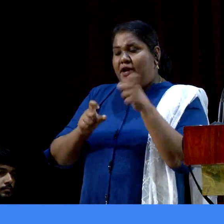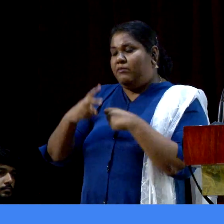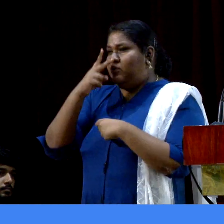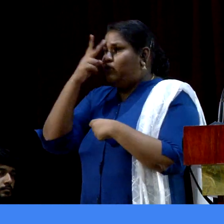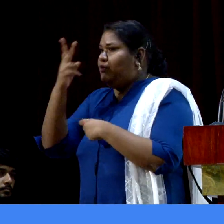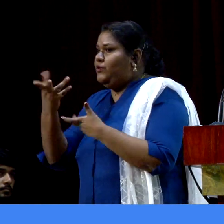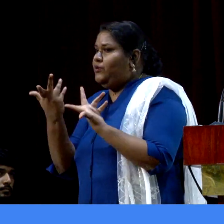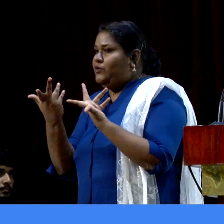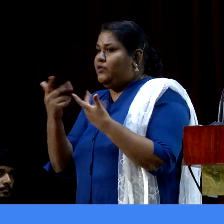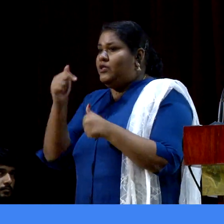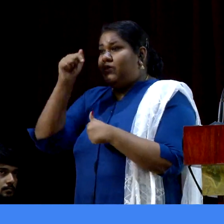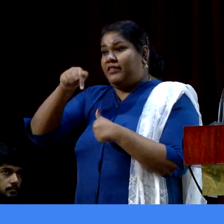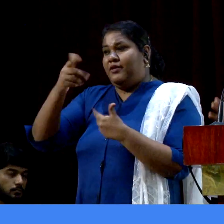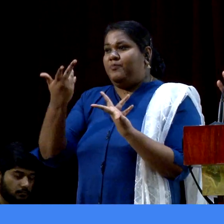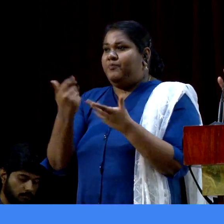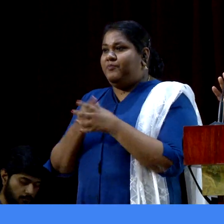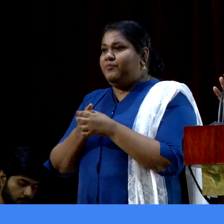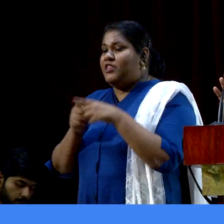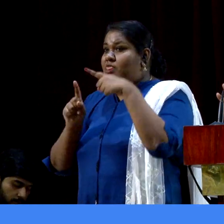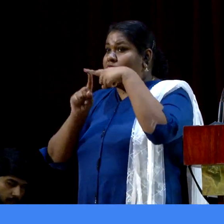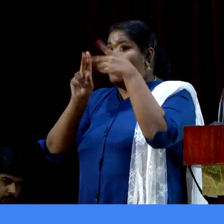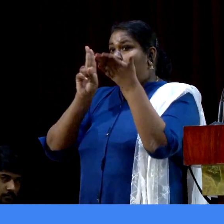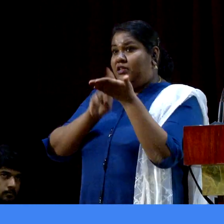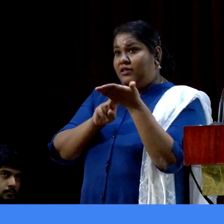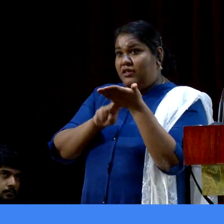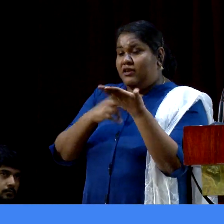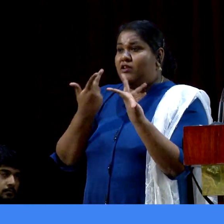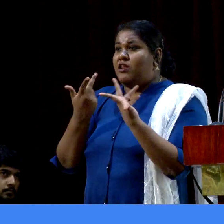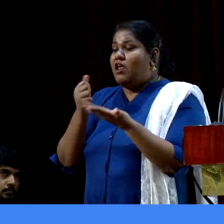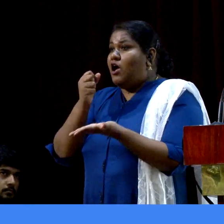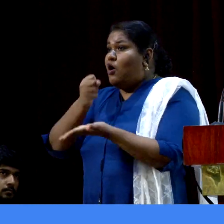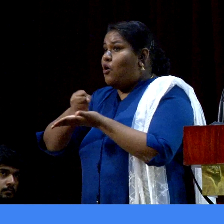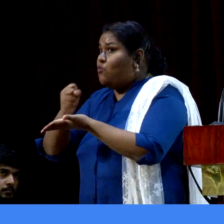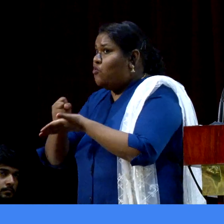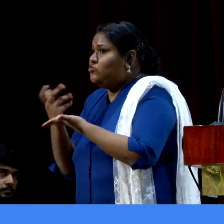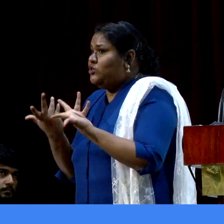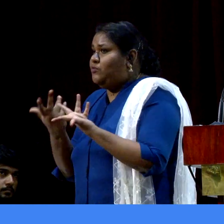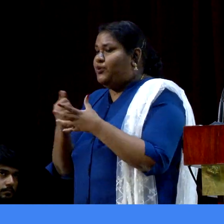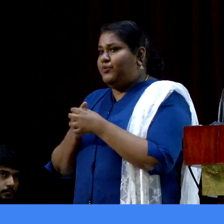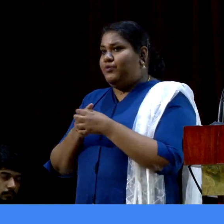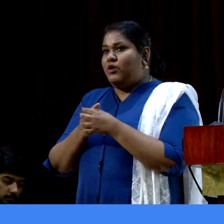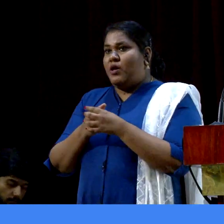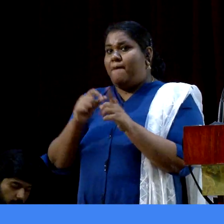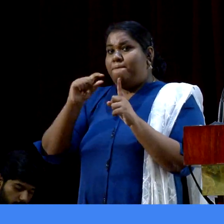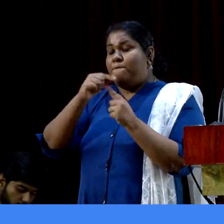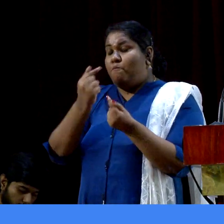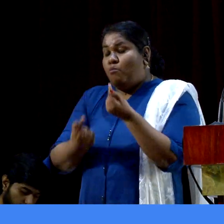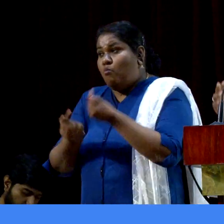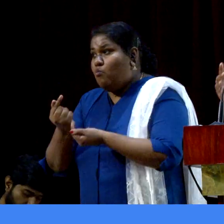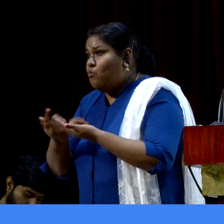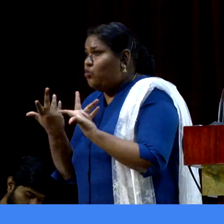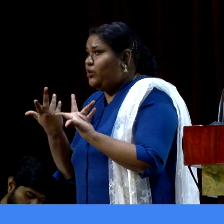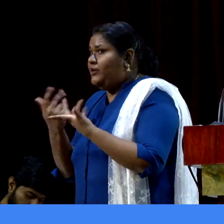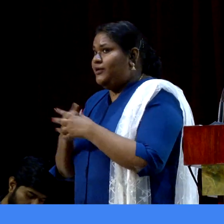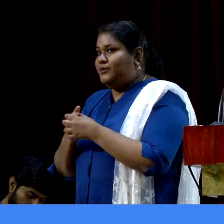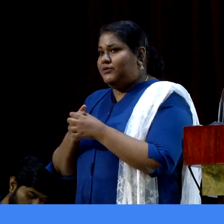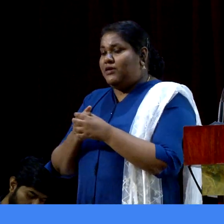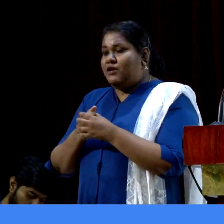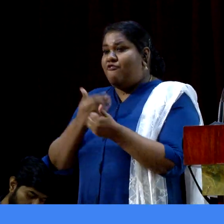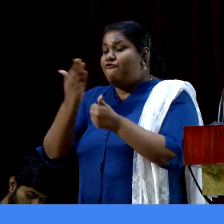வரப்பட்டதின் விளைவாகத்தான் இன்றைக்கு தமிழ்நாட்டிற்கு தேவையான அத்தனை அரிசியும் நாங்களே உற்பத்தி செய்து